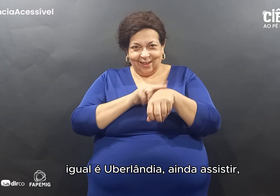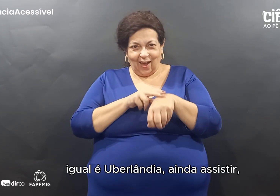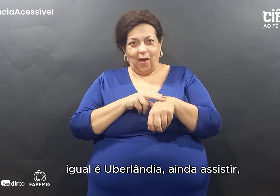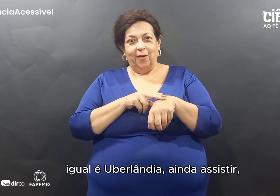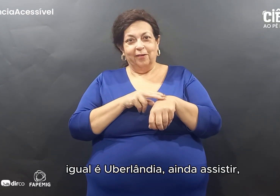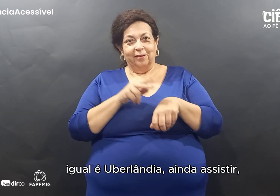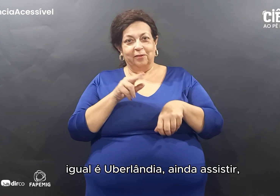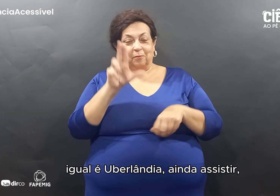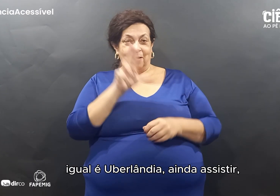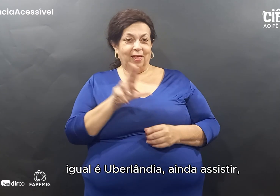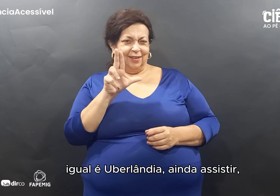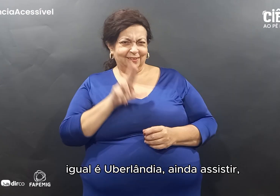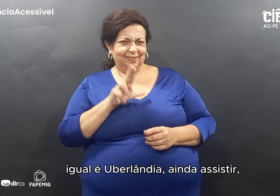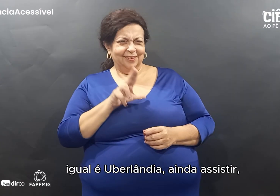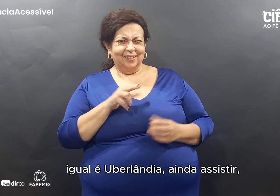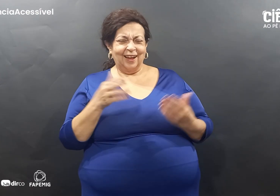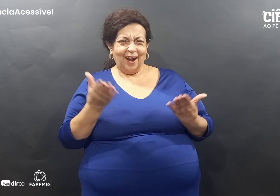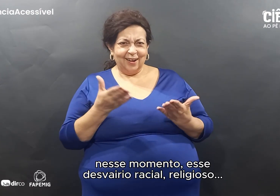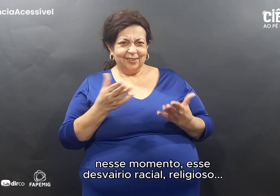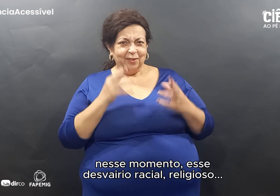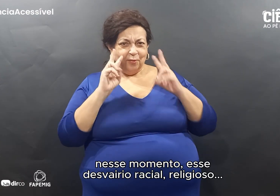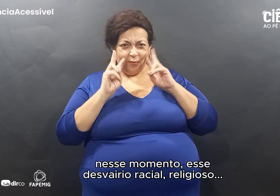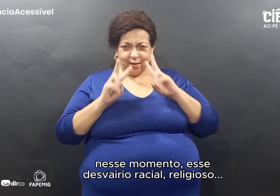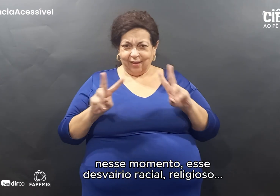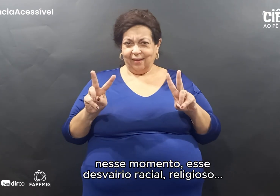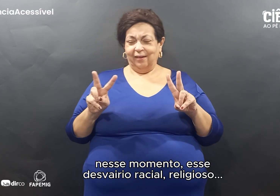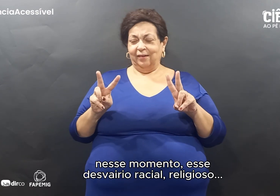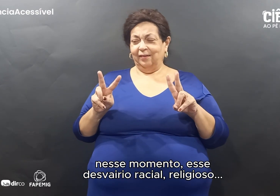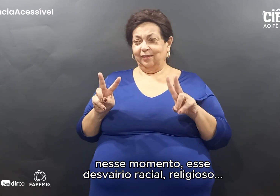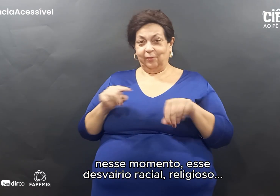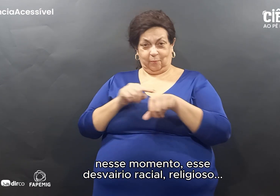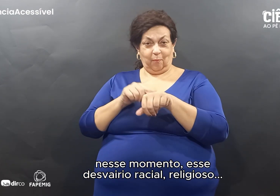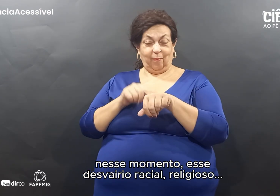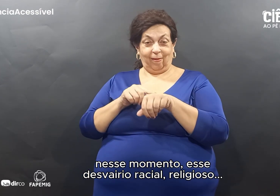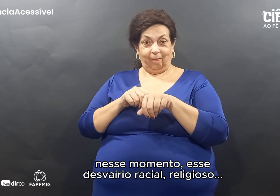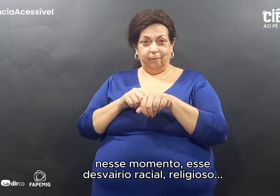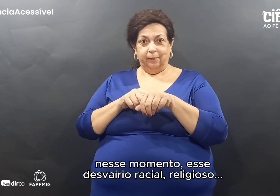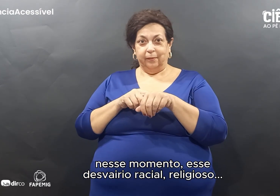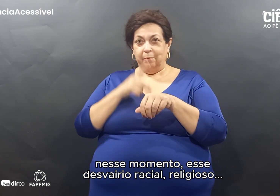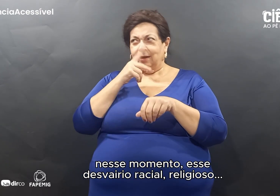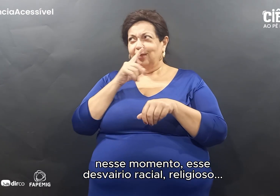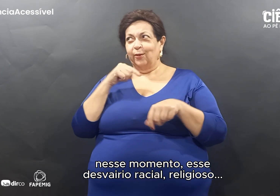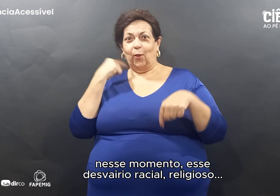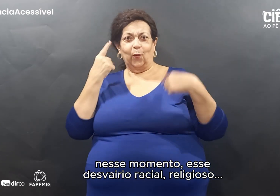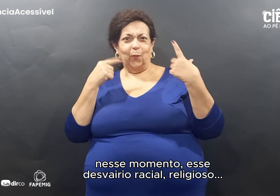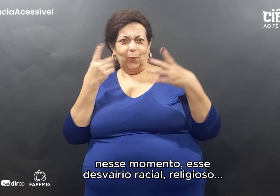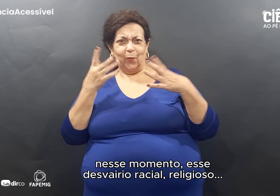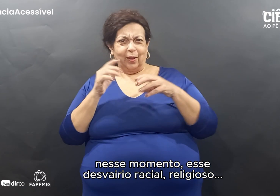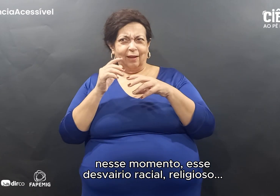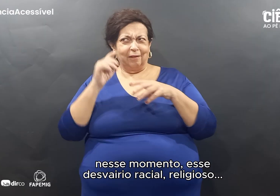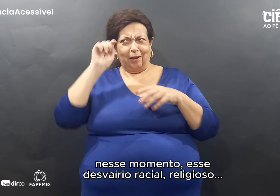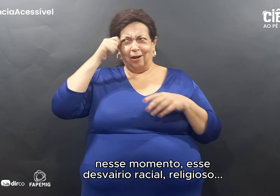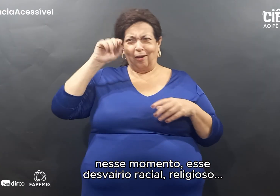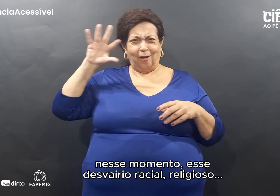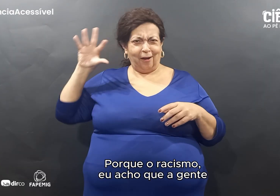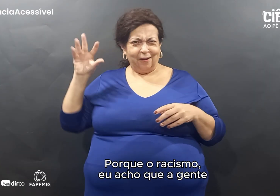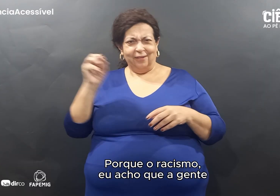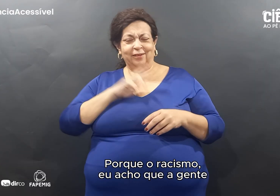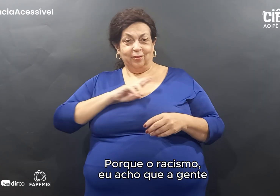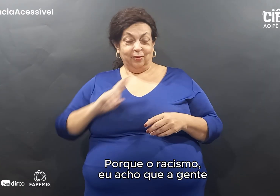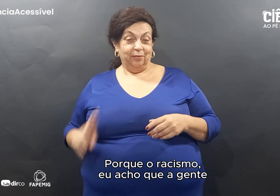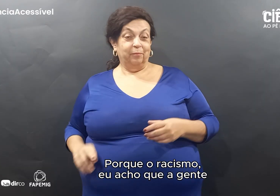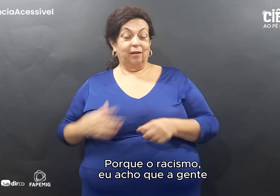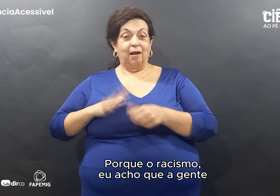né? Ainda assistir nesse momento de esse desvairio racial religioso,